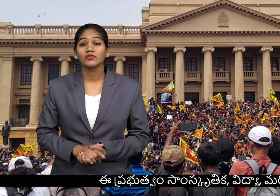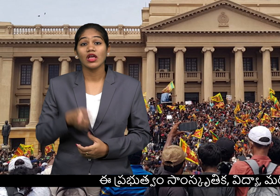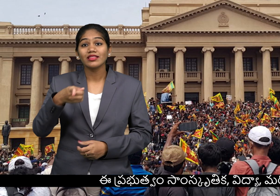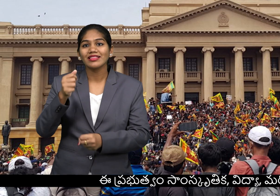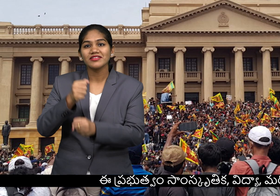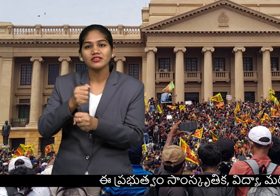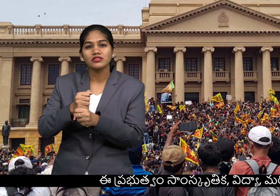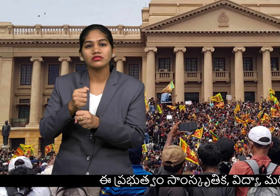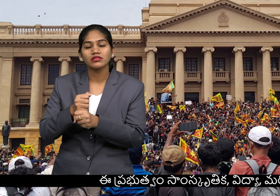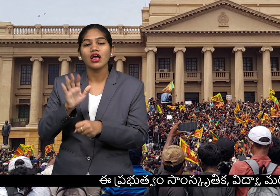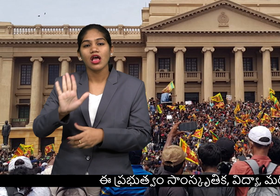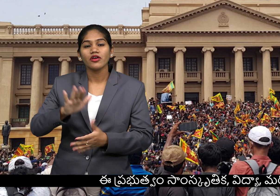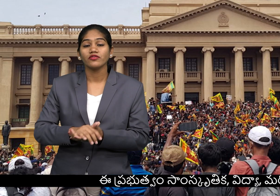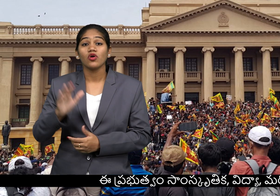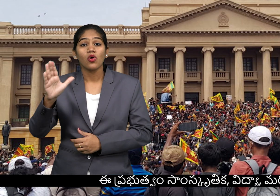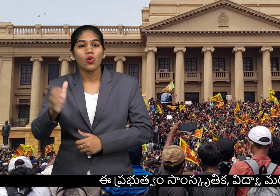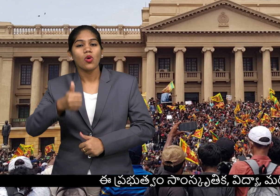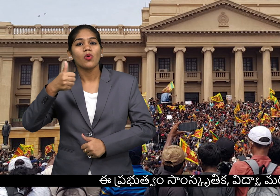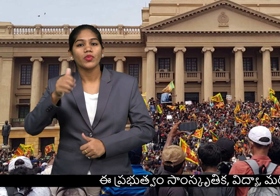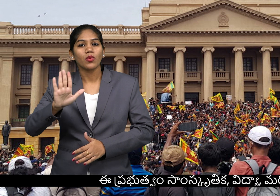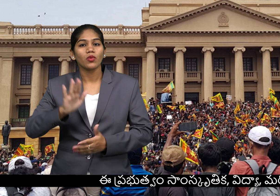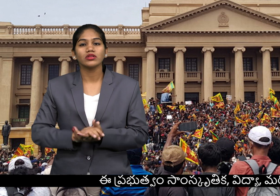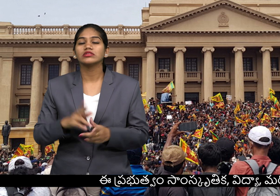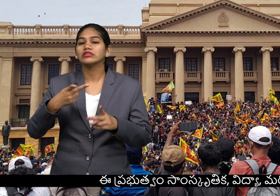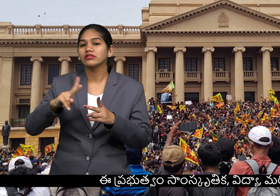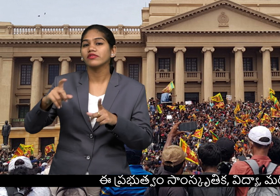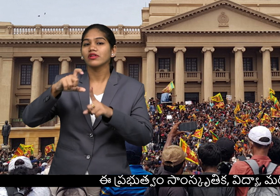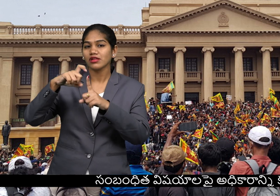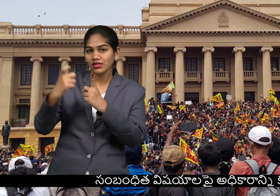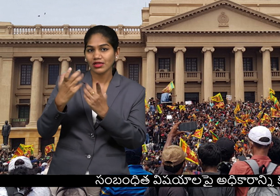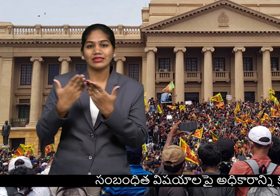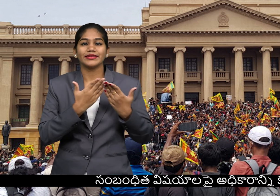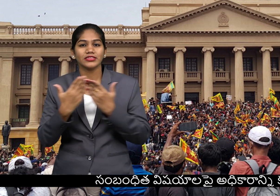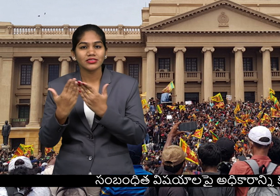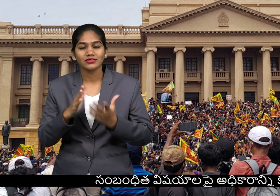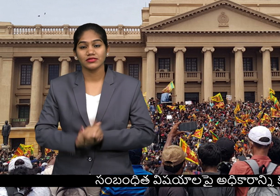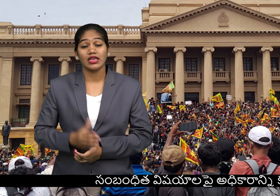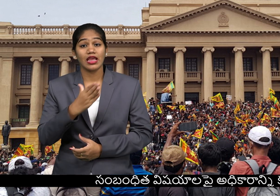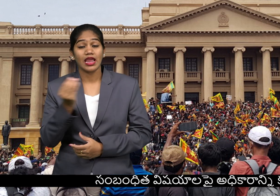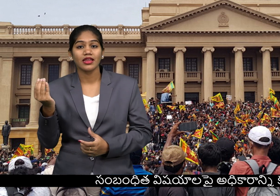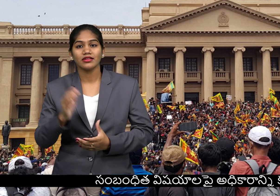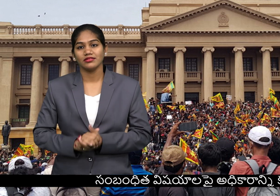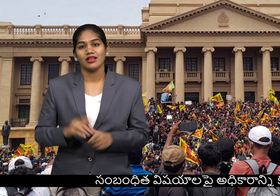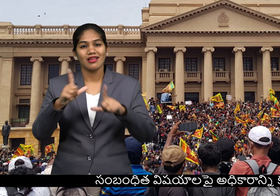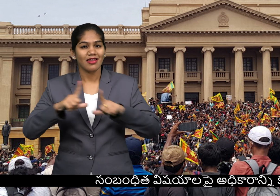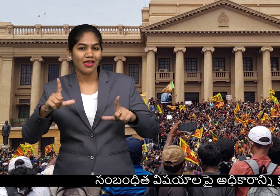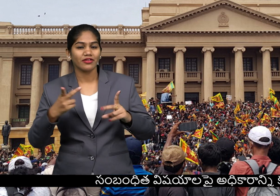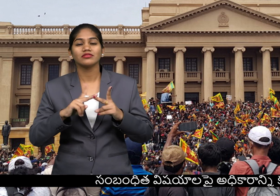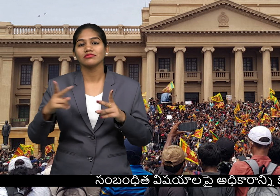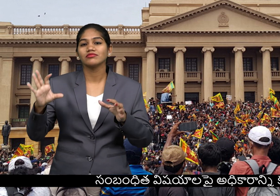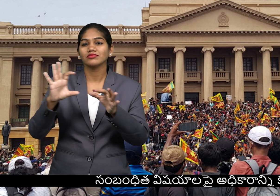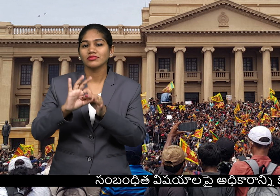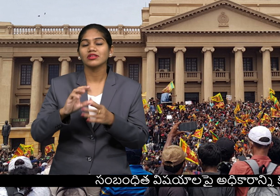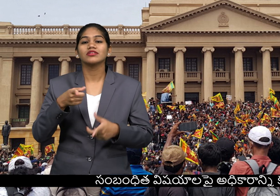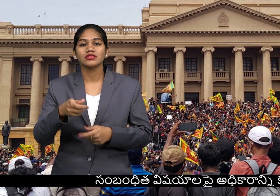ఈ ప్రభుత్వం సాంస్కృతిక, విద్య మరియు భాష సంబంధిత విషయాలపై అధికారాన్ని కలిగి